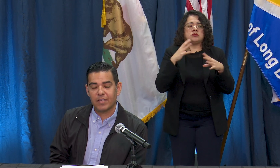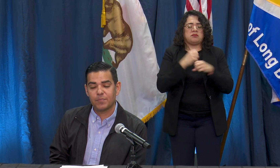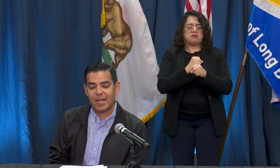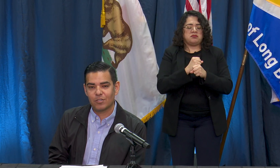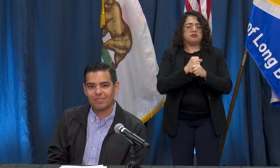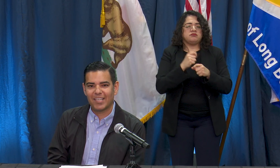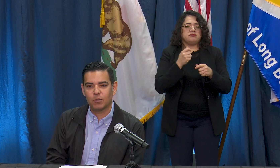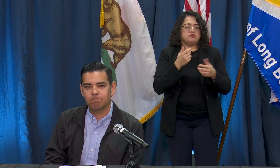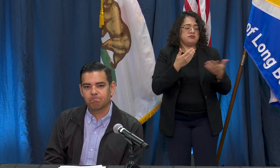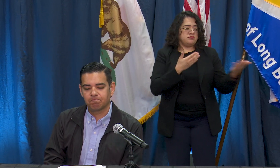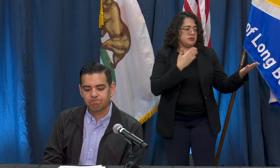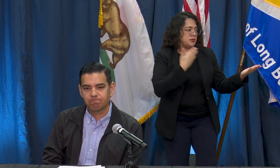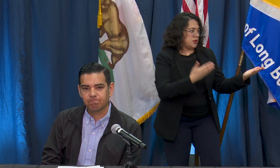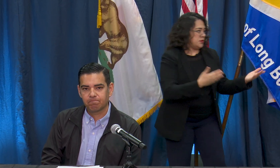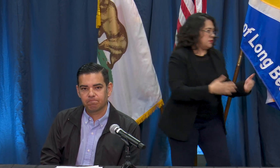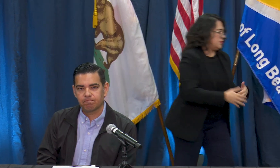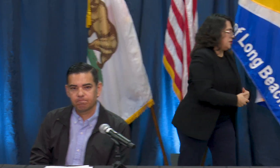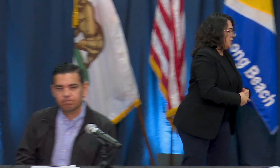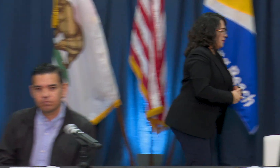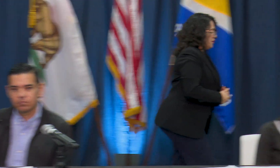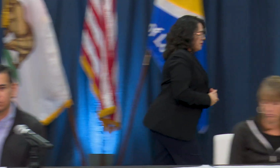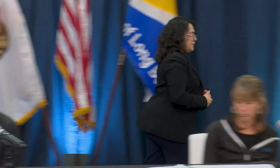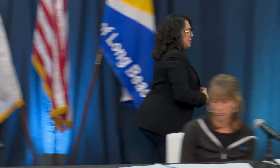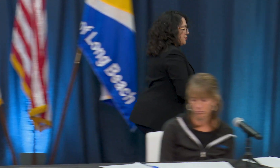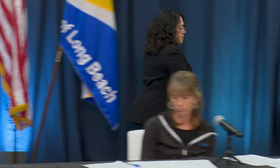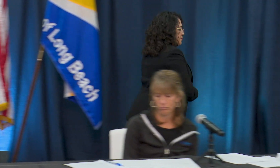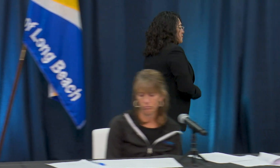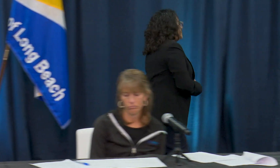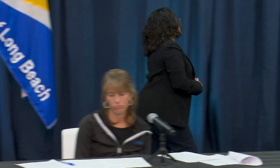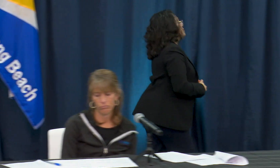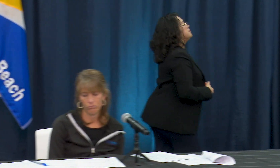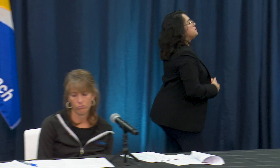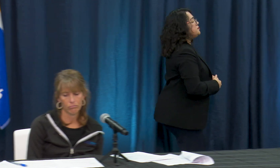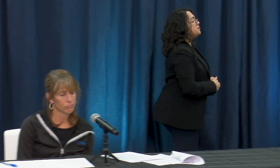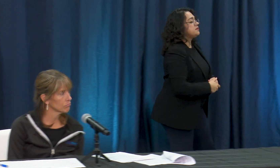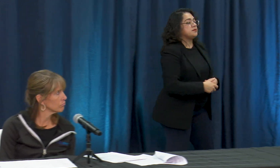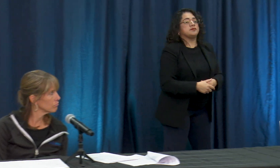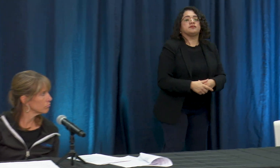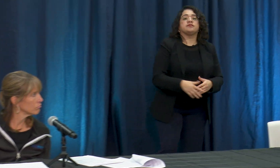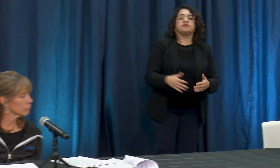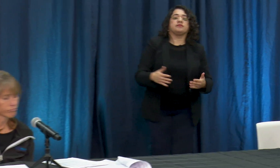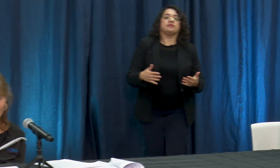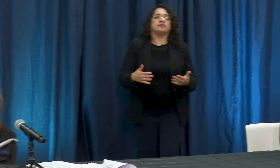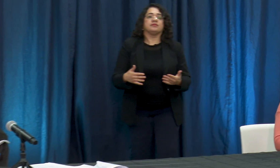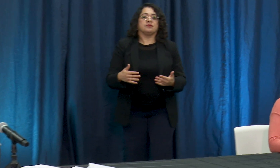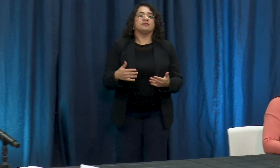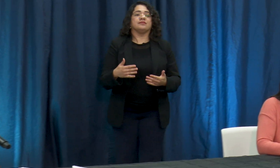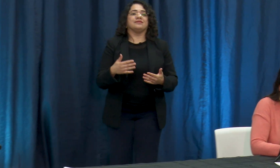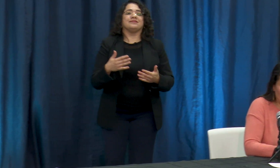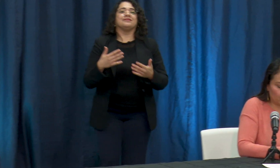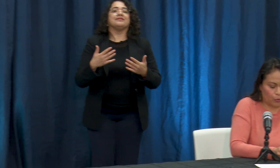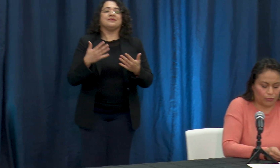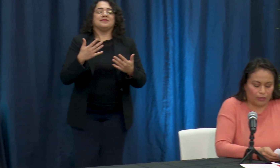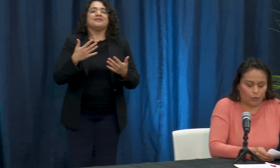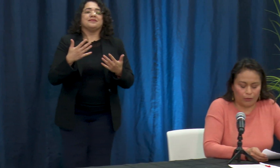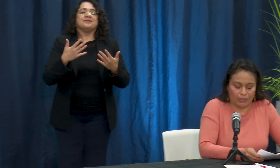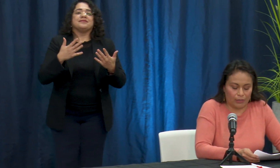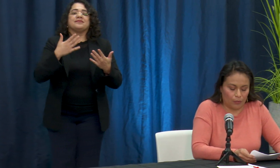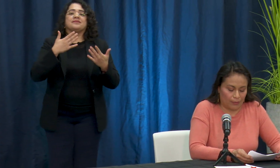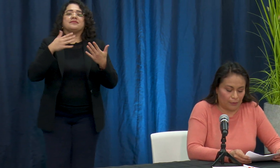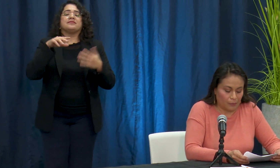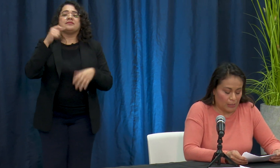in Spanish. Thank you. Buenas tardes. Tengo nueva información sobre lo que la ciudad está haciendo con nuestros esfuerzos contra